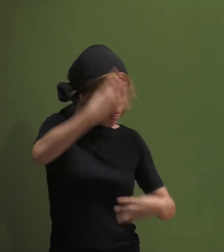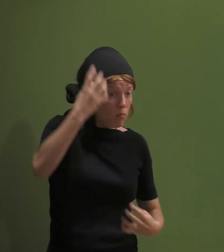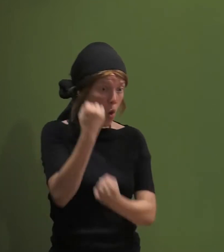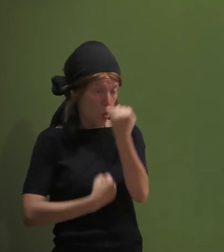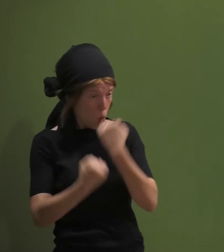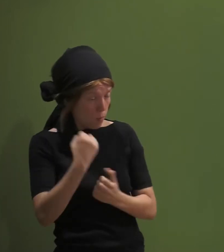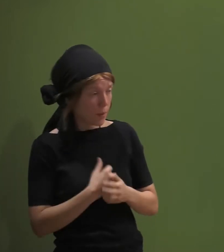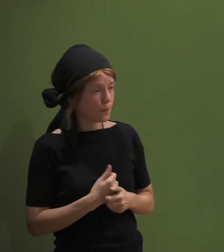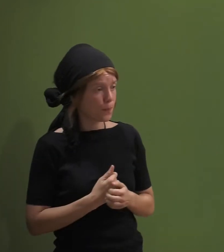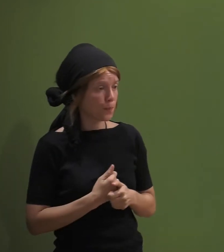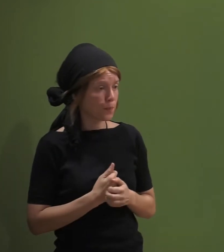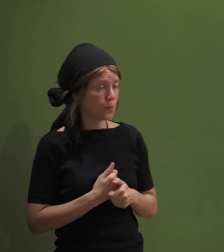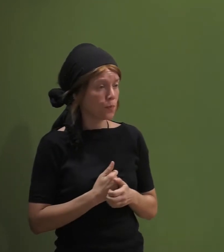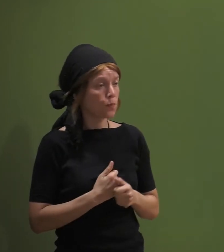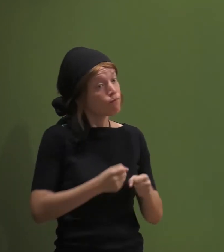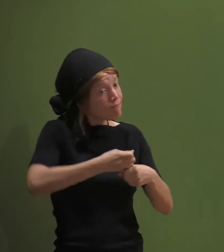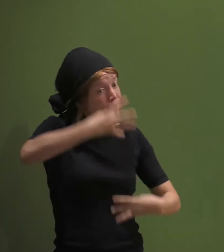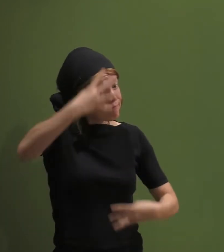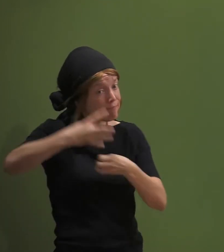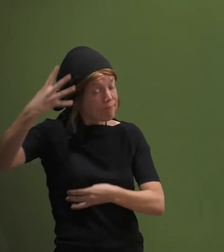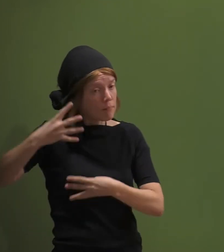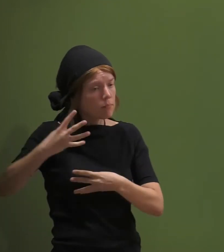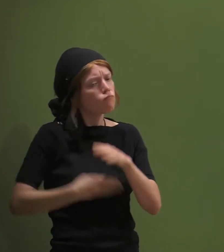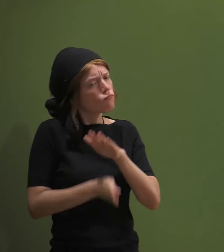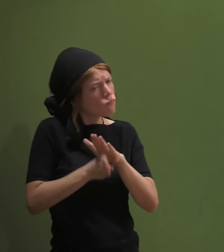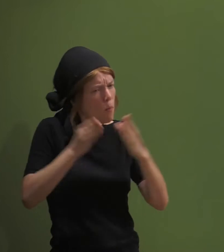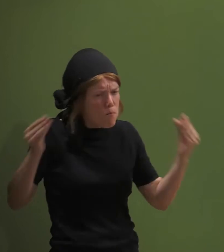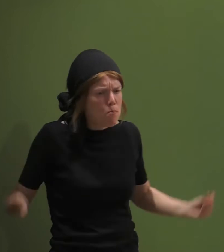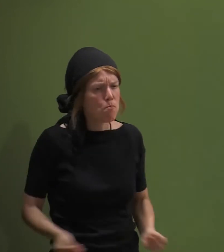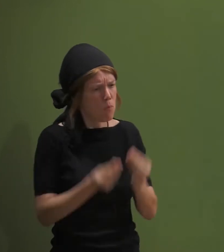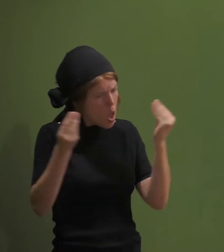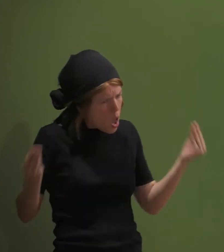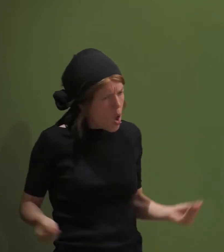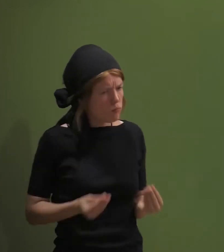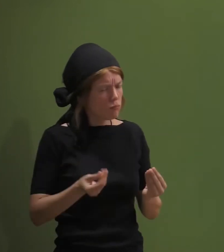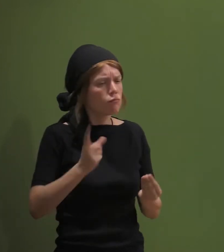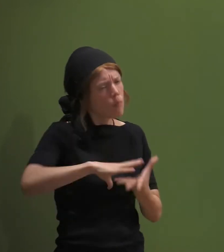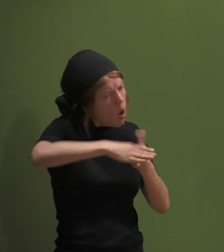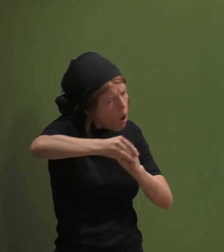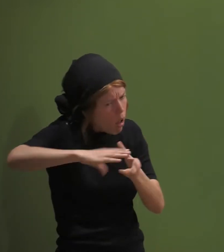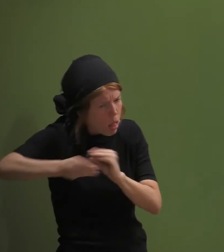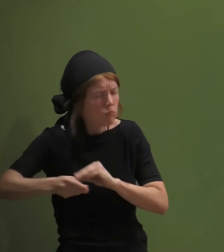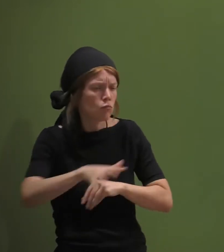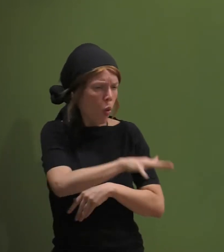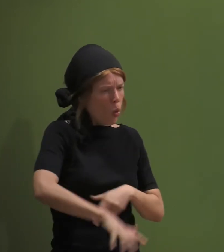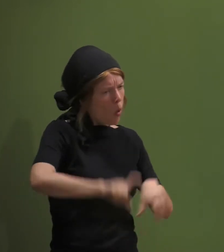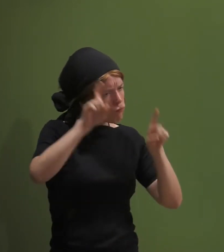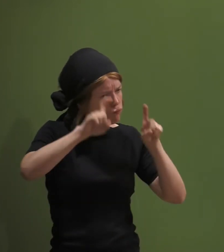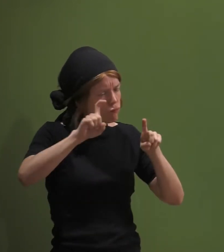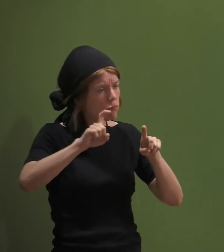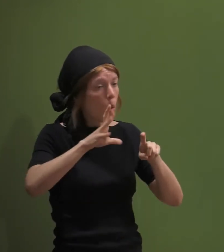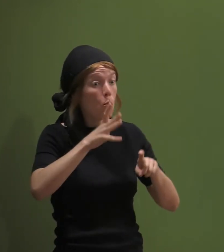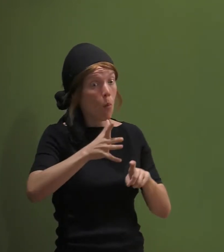economía, en materia de infraestructura se ha continuado con la mejora de estas y con la adecuación de nuestros espacios docentes a